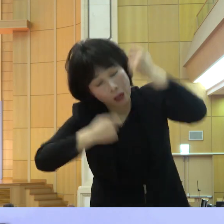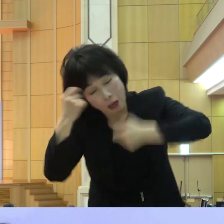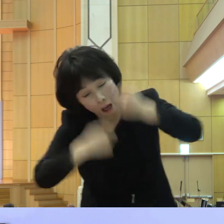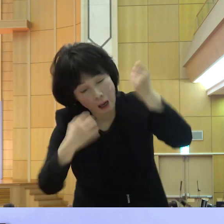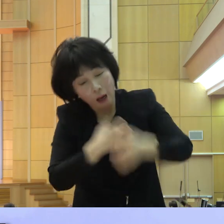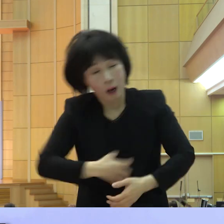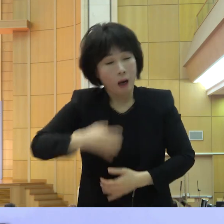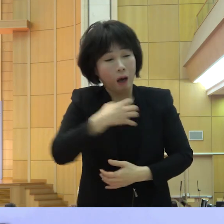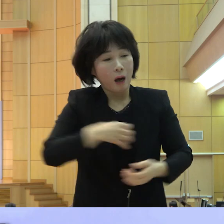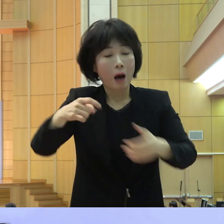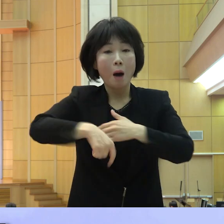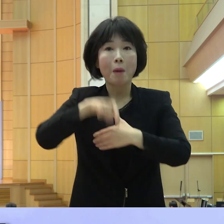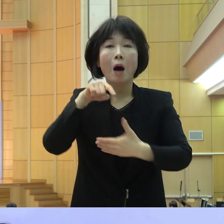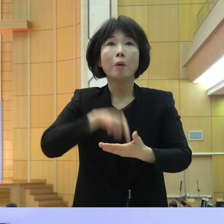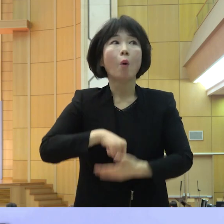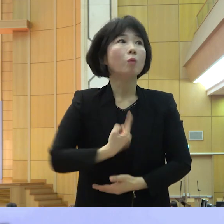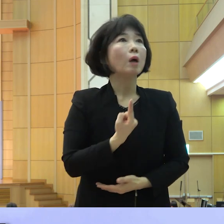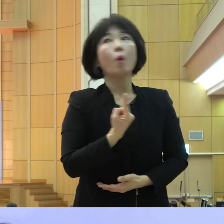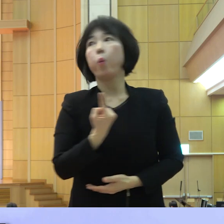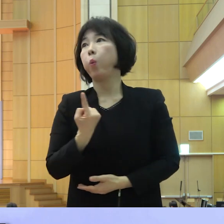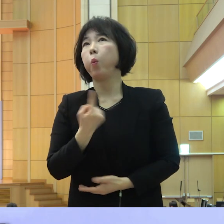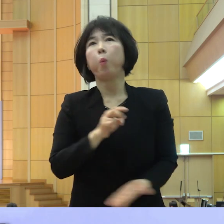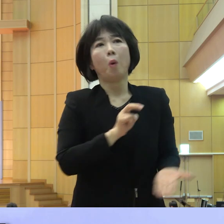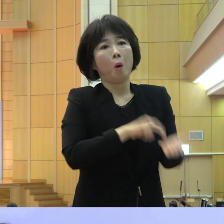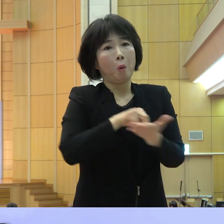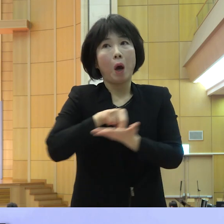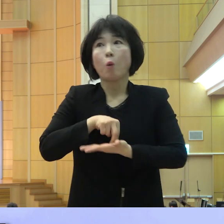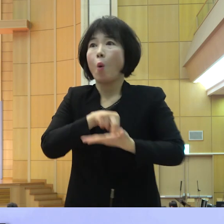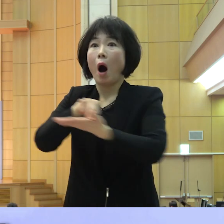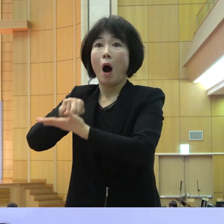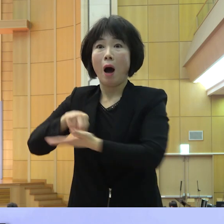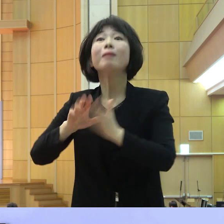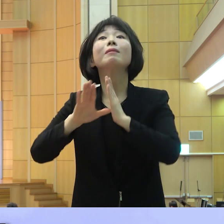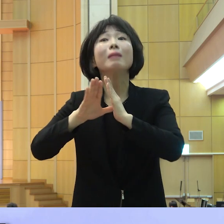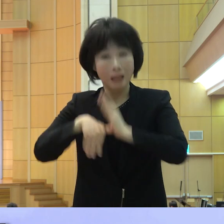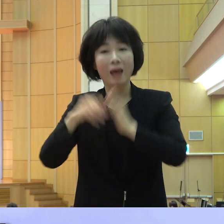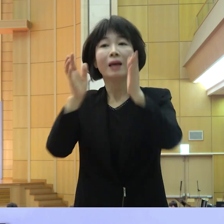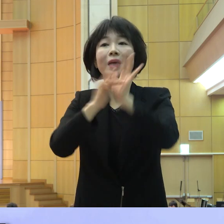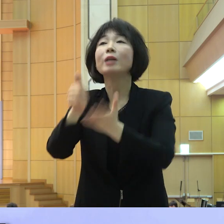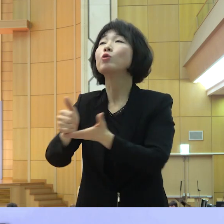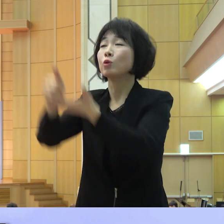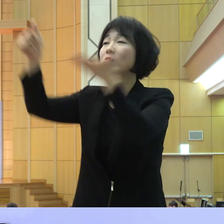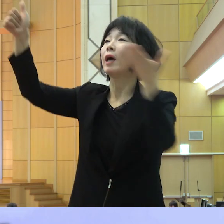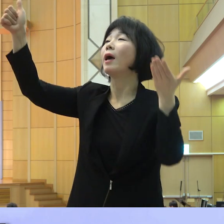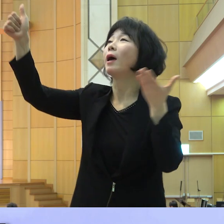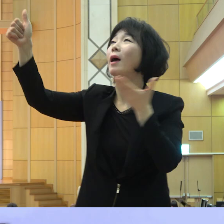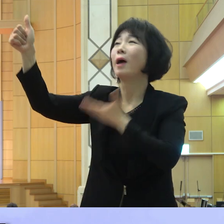슬픈 맘에 외로울 때